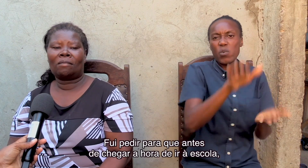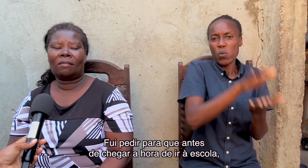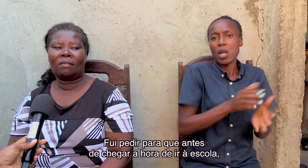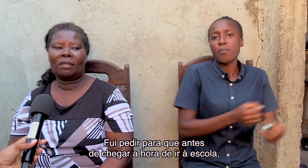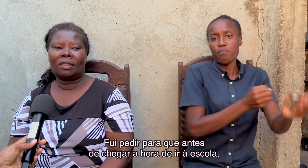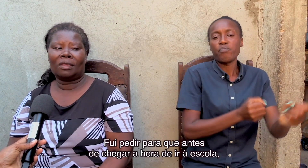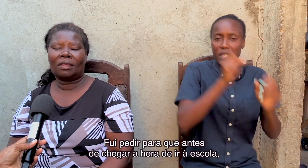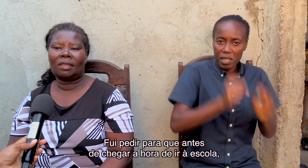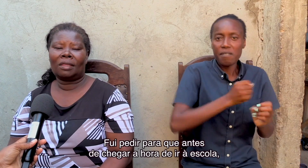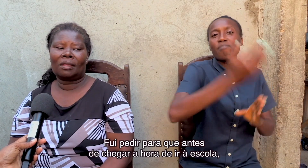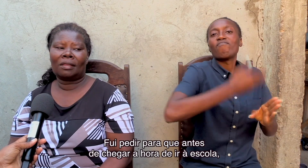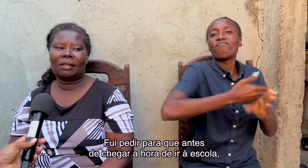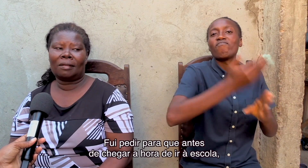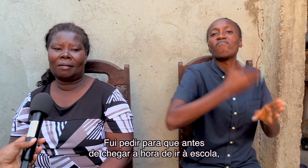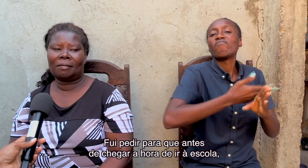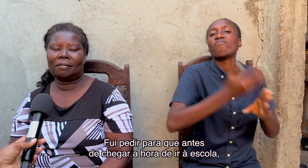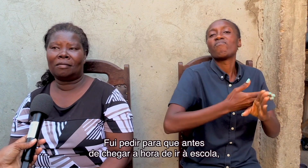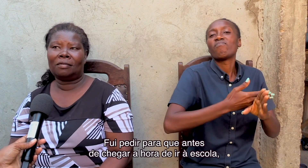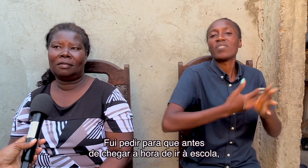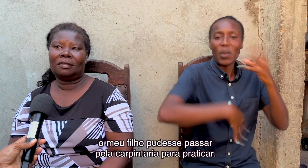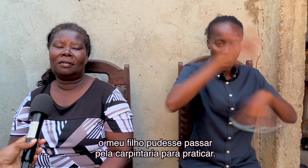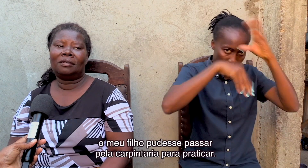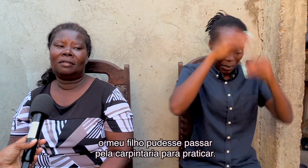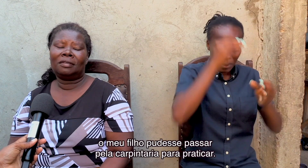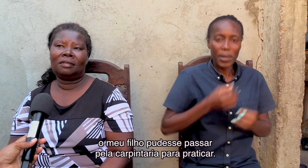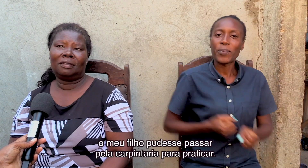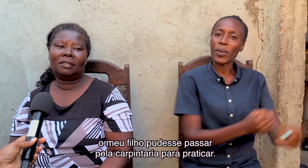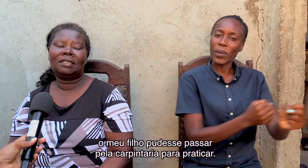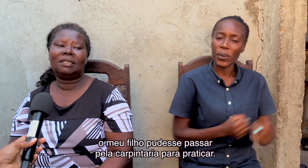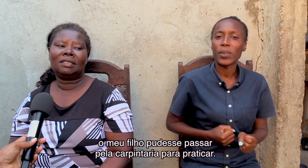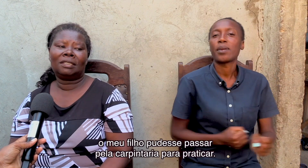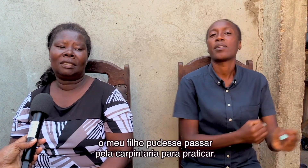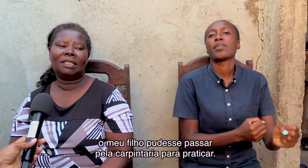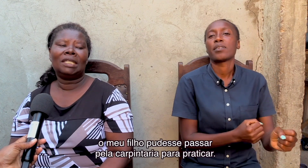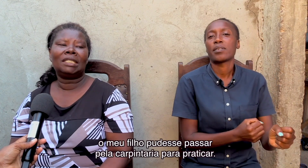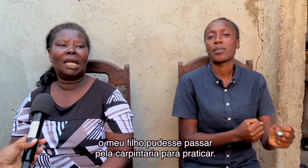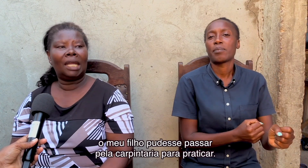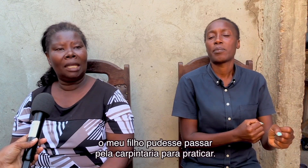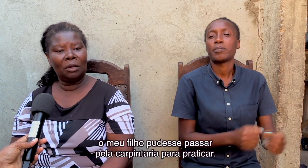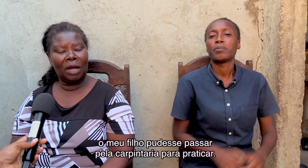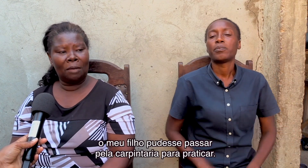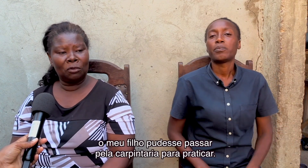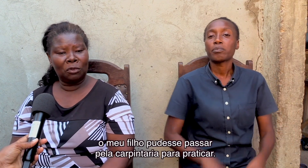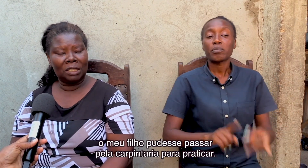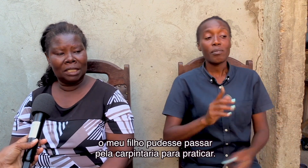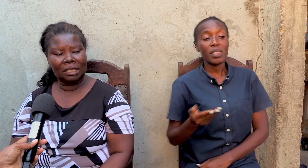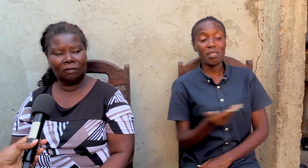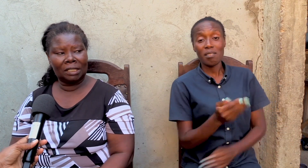pedir para que, antes de chegar a hora de ir à escola, o meu filho pudesse passar pela carpintaria para praticar.